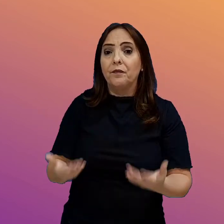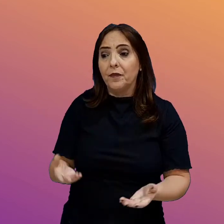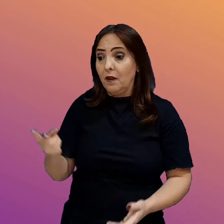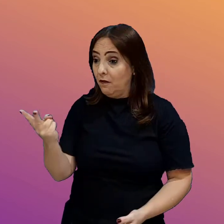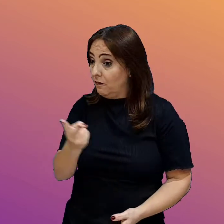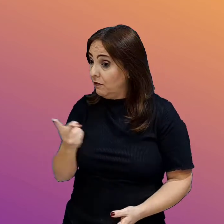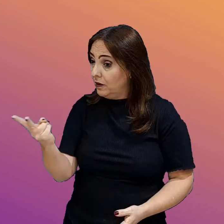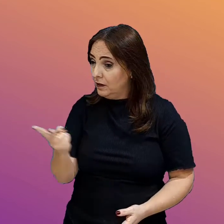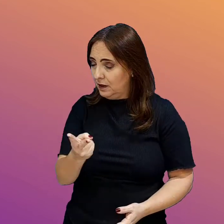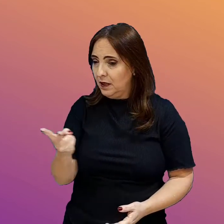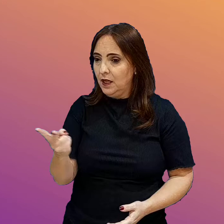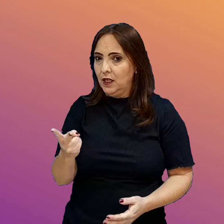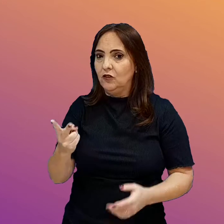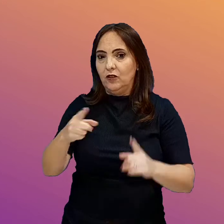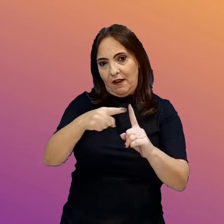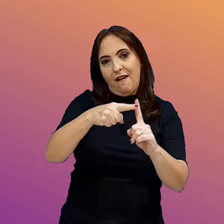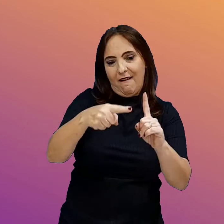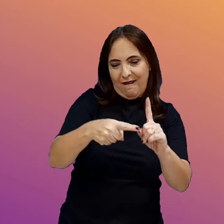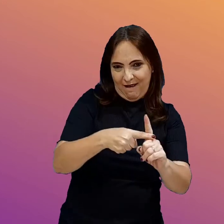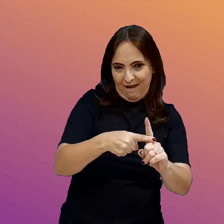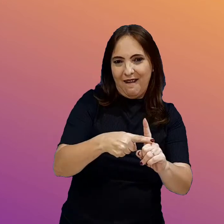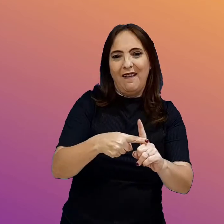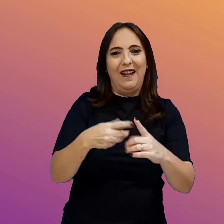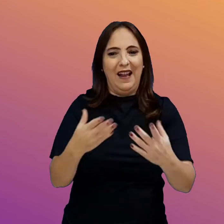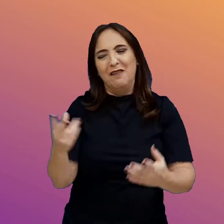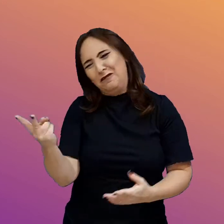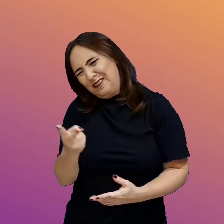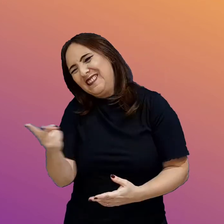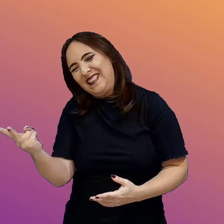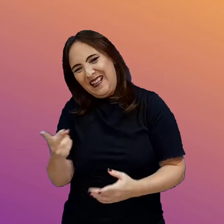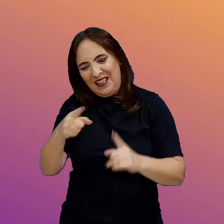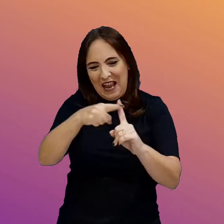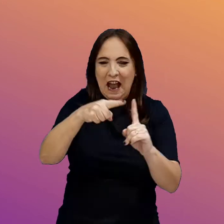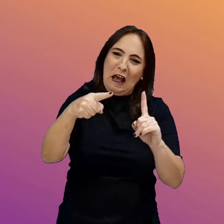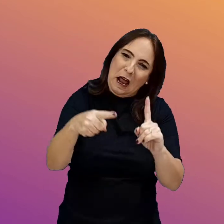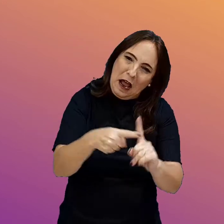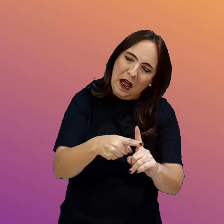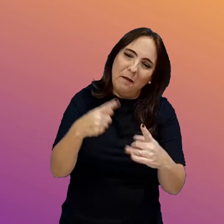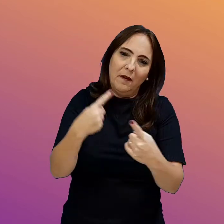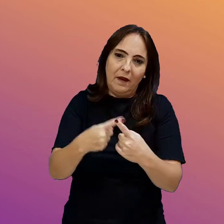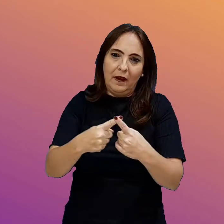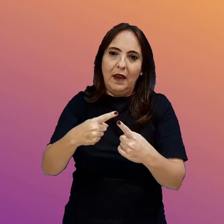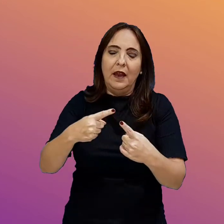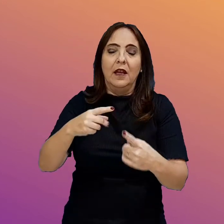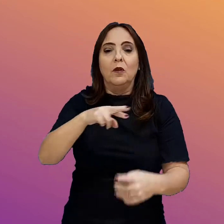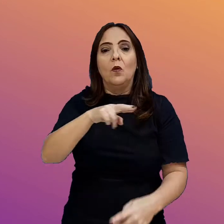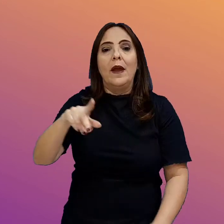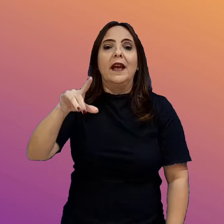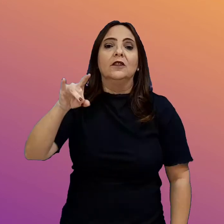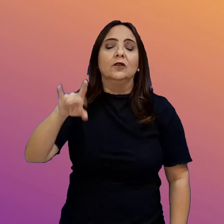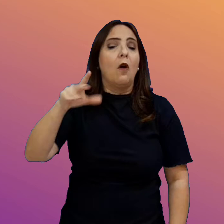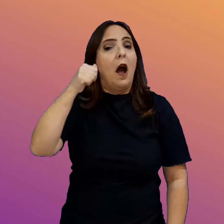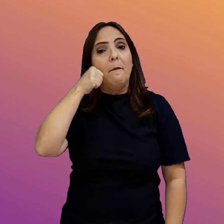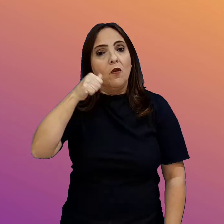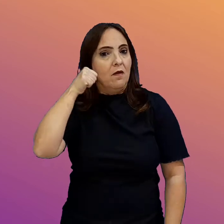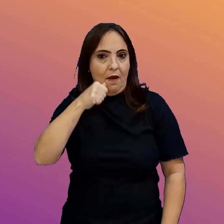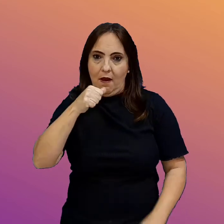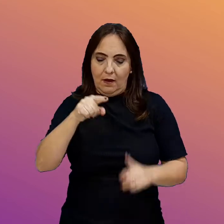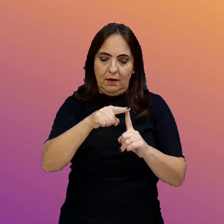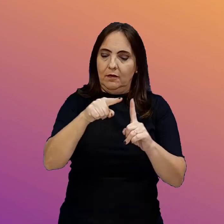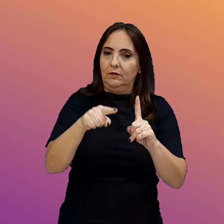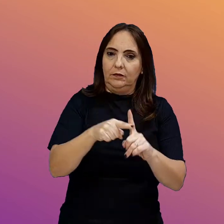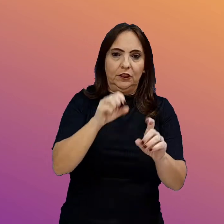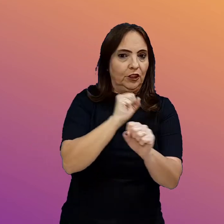Quando vocês estavam grávidos, e aí eu estou falando vocês grávidos, porque não é só a mulher, né, que fica